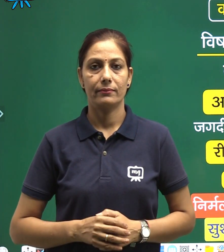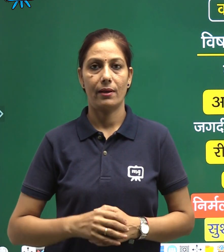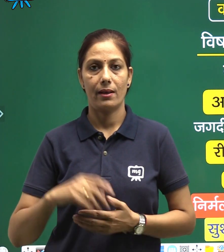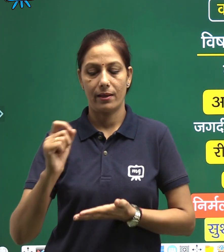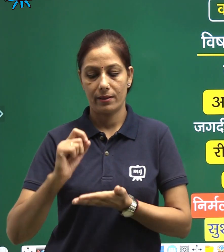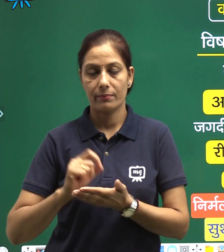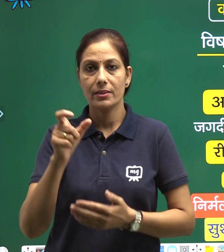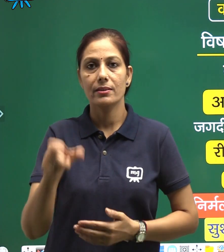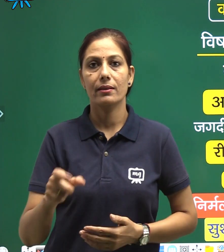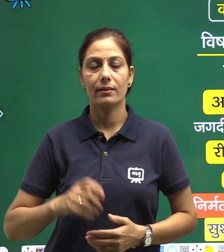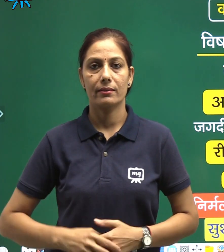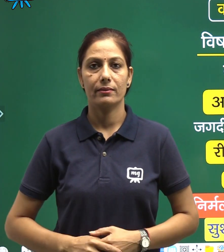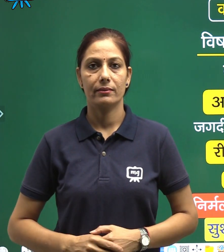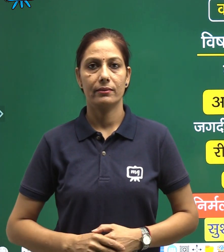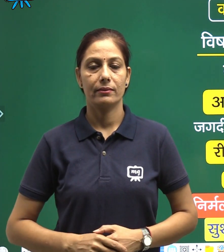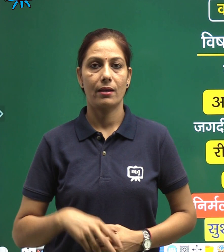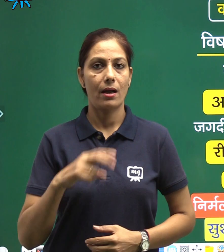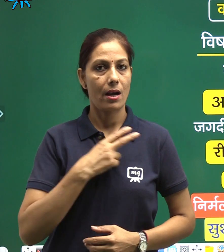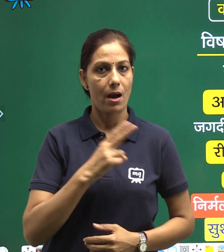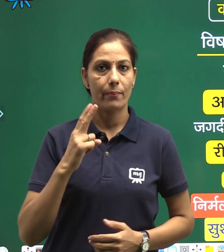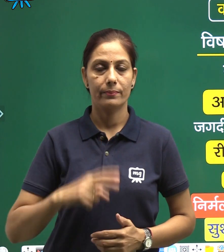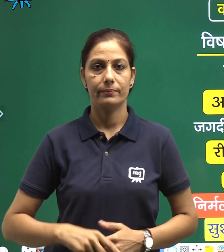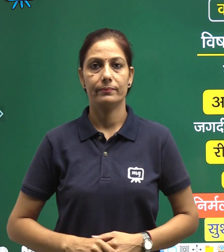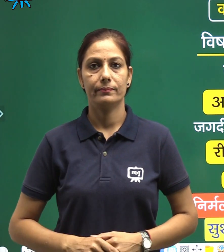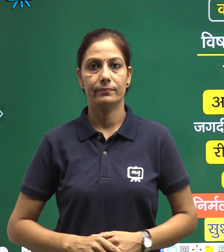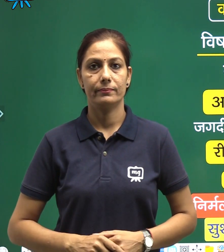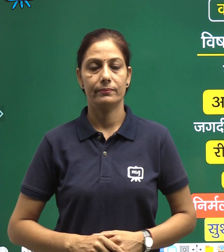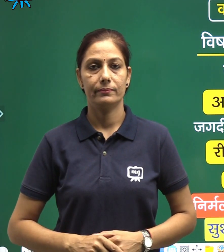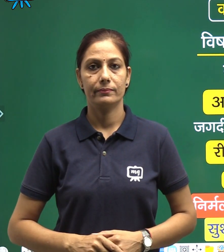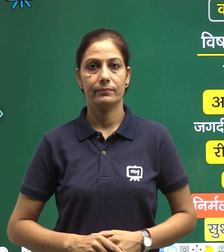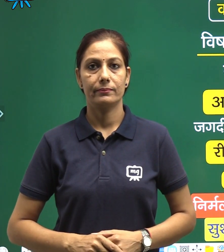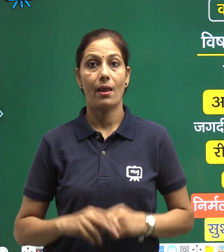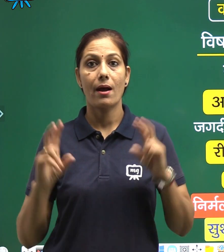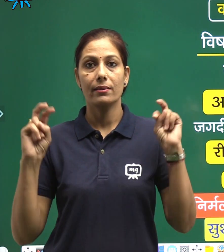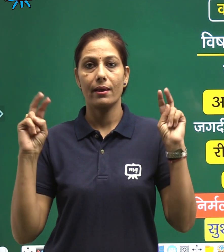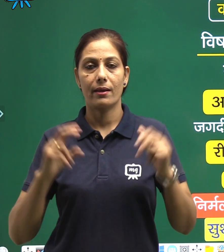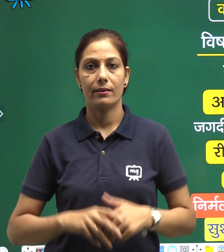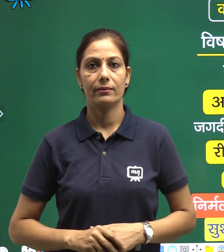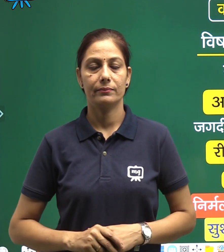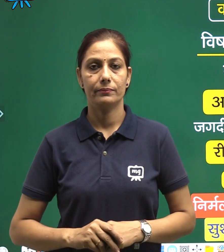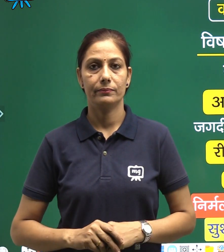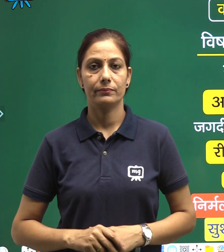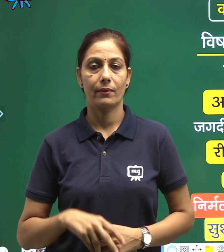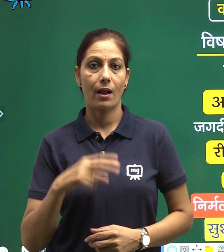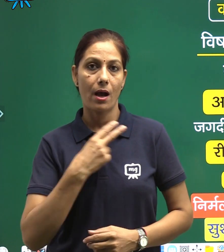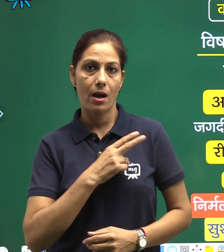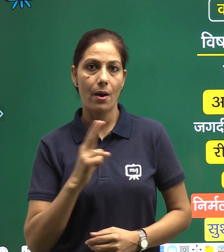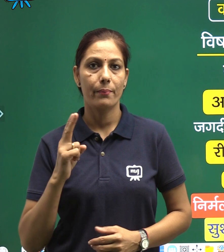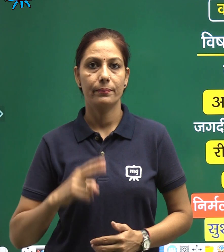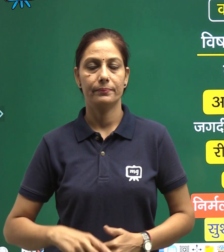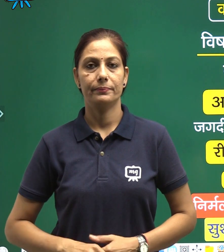लेखक हैं जगदीश चंद्र माथुर। अध्याय का नाम रीढ़ की